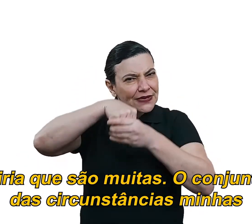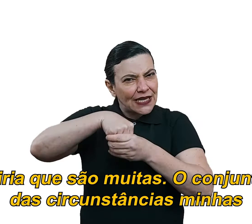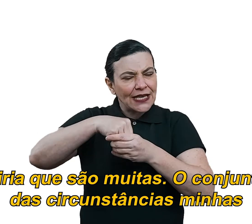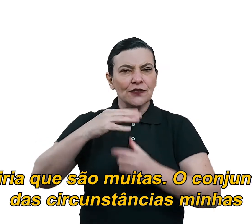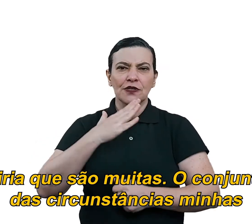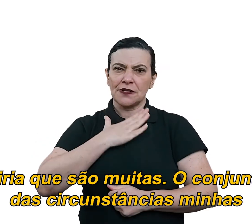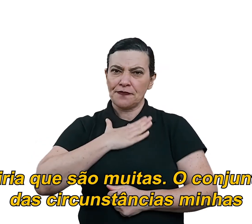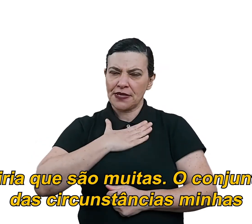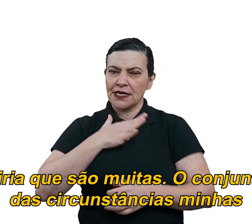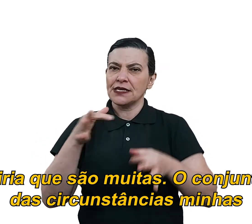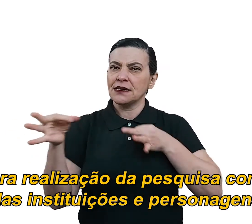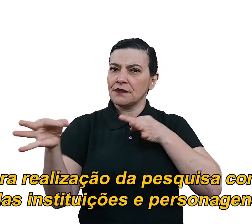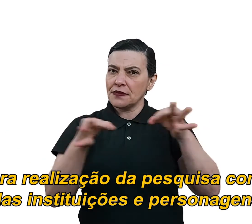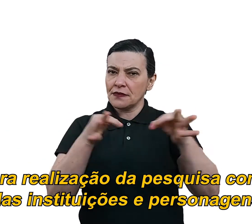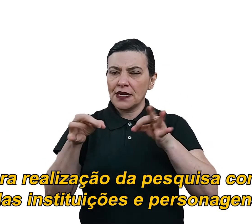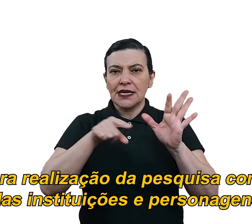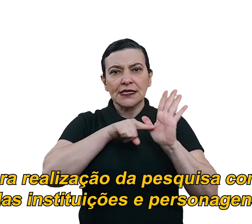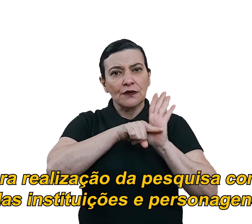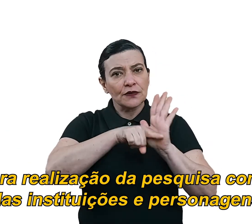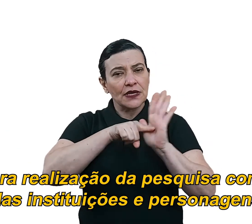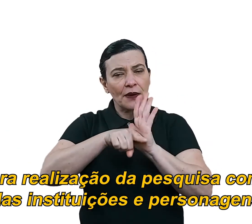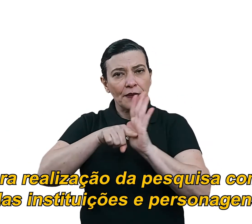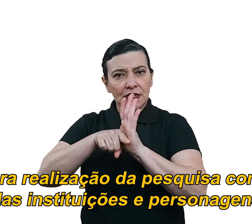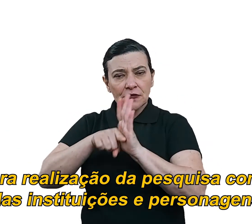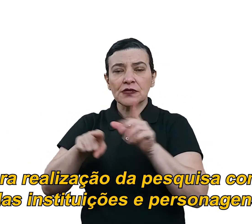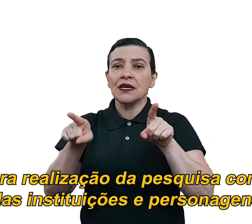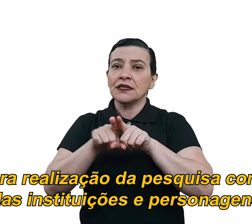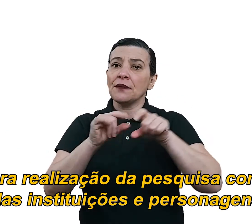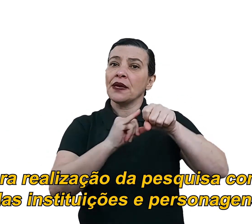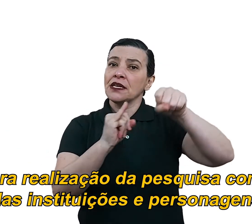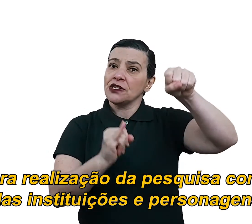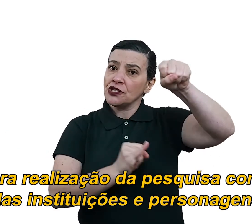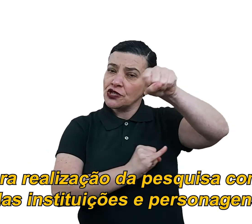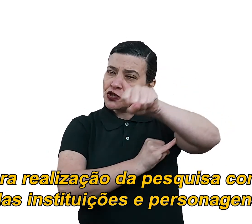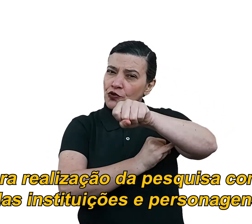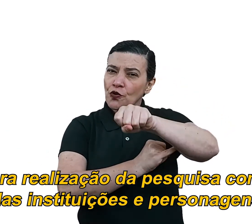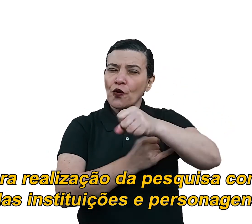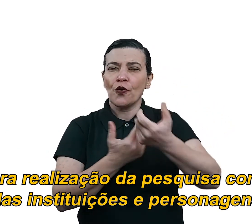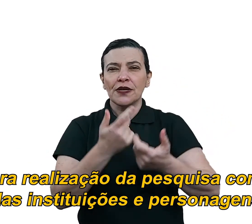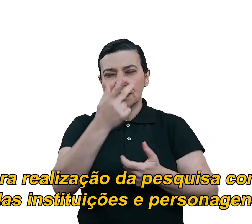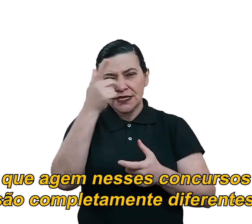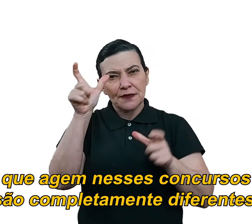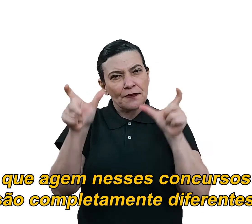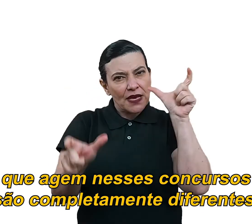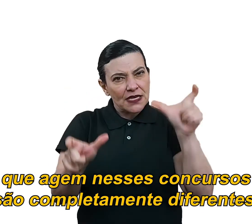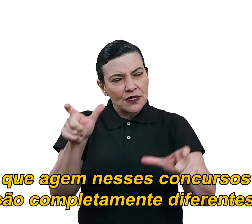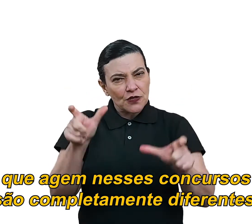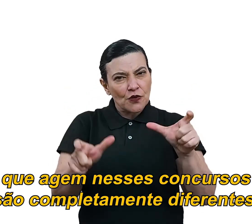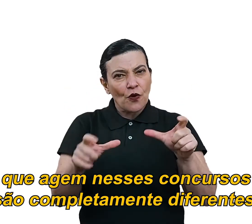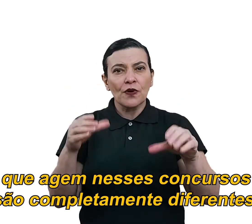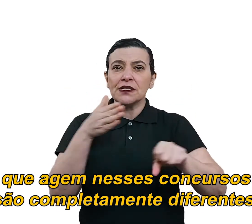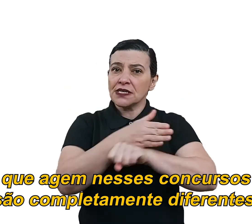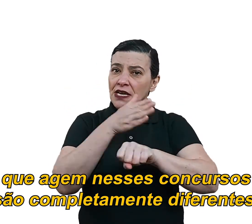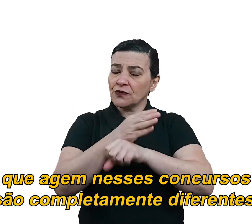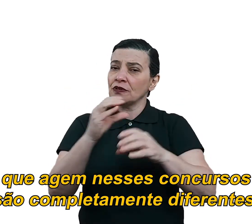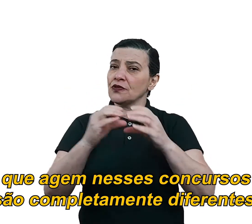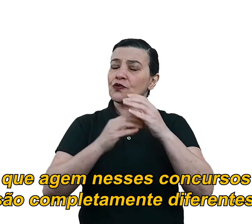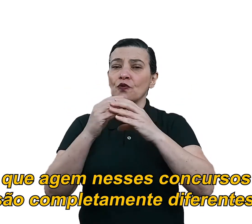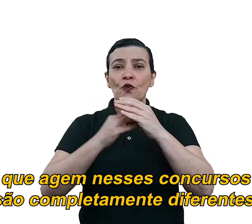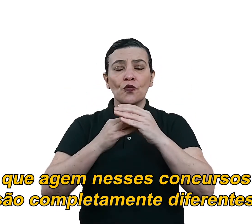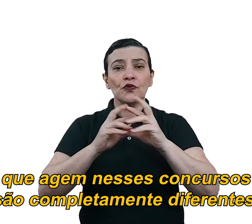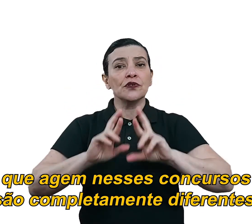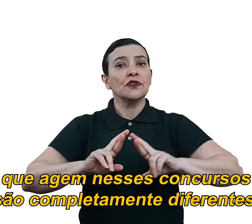das circunstâncias minhas para a realização da pesquisa, como das instituições e personagens que agem nesses concursos,